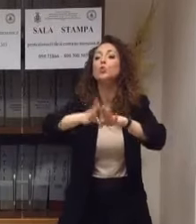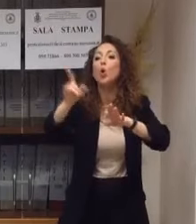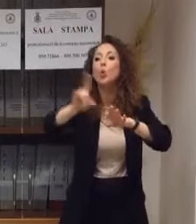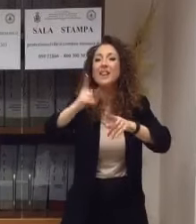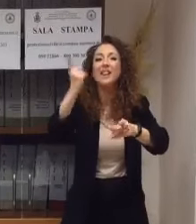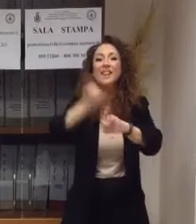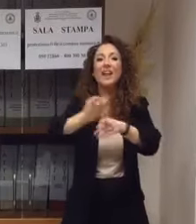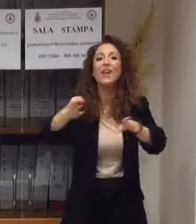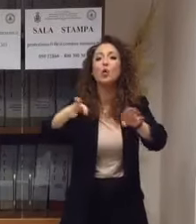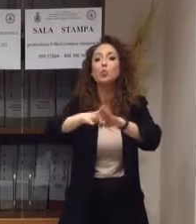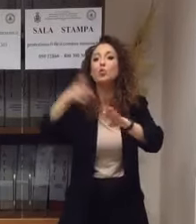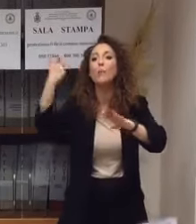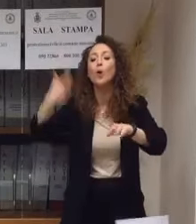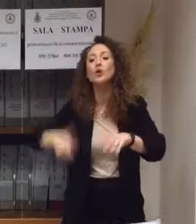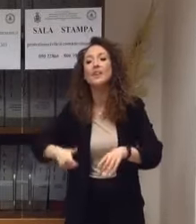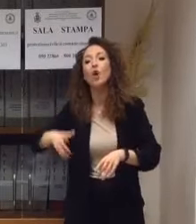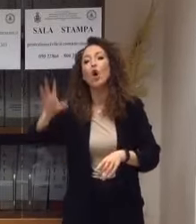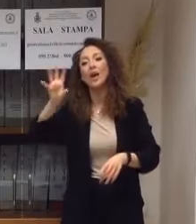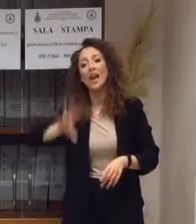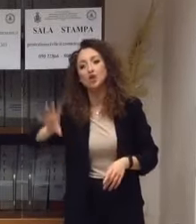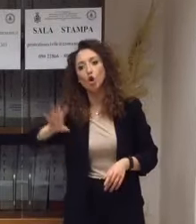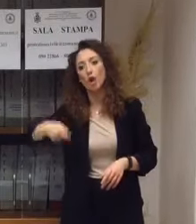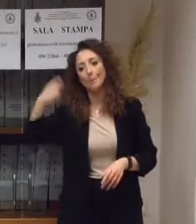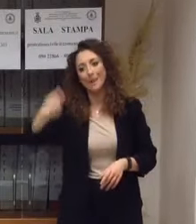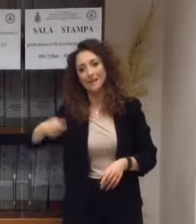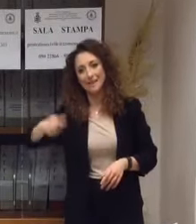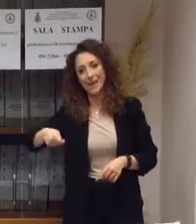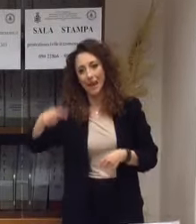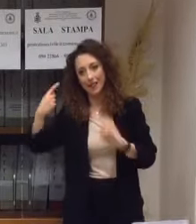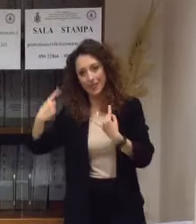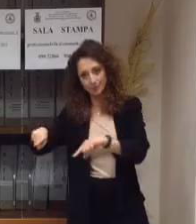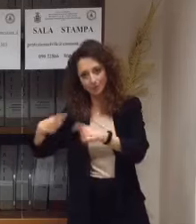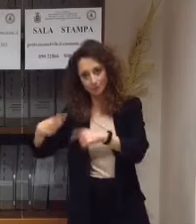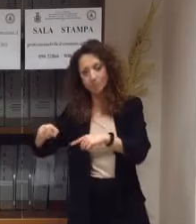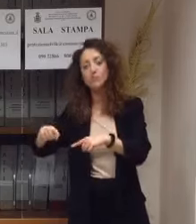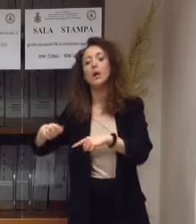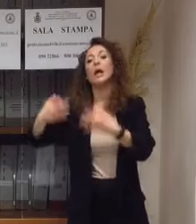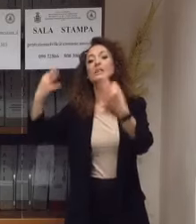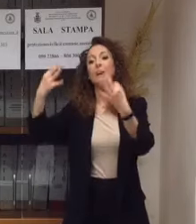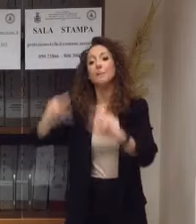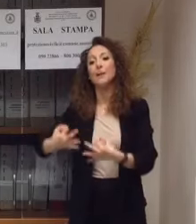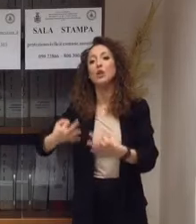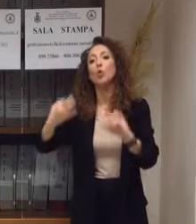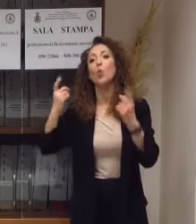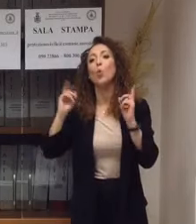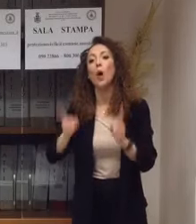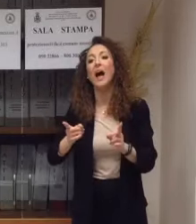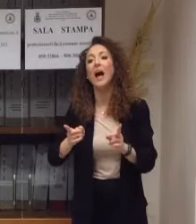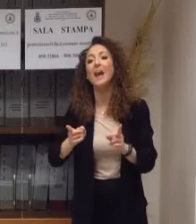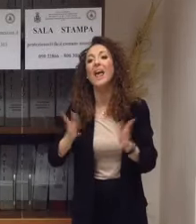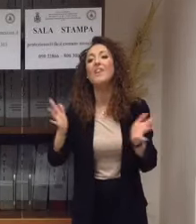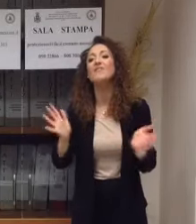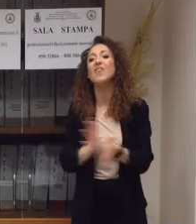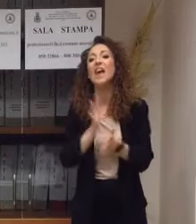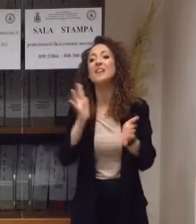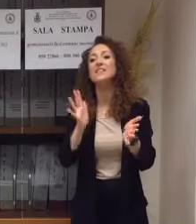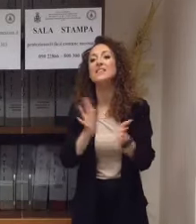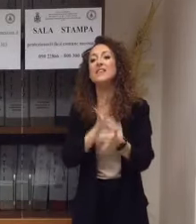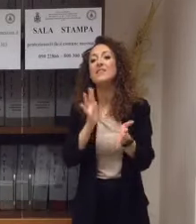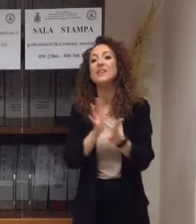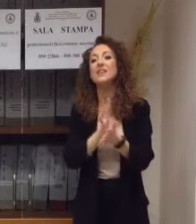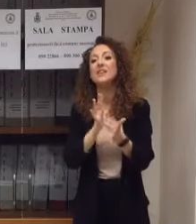stare chiusi, perché il Presidente della Regione ha stabilito che per le festività, tranne